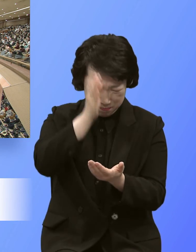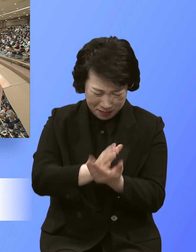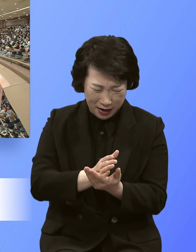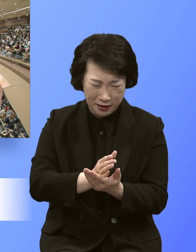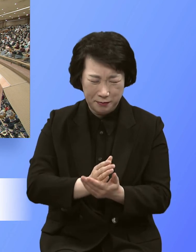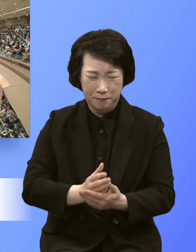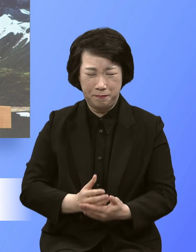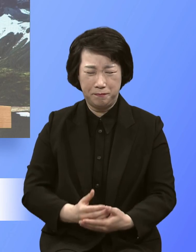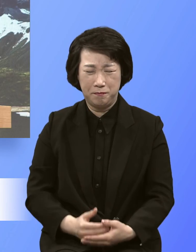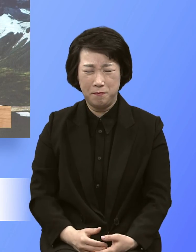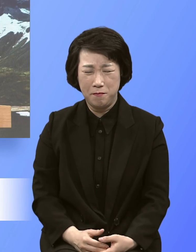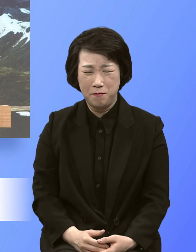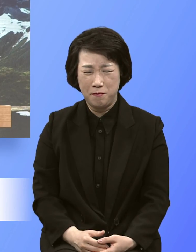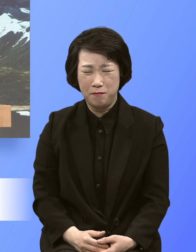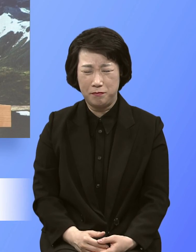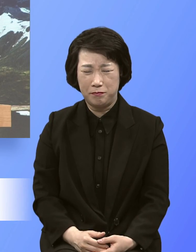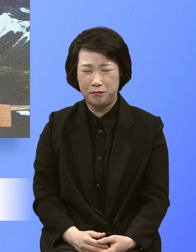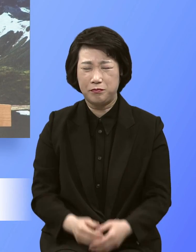말라.